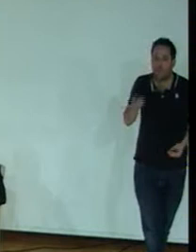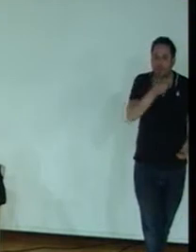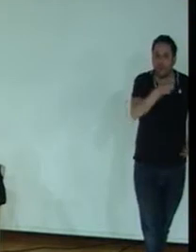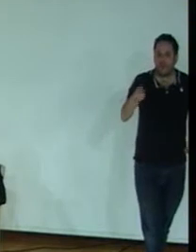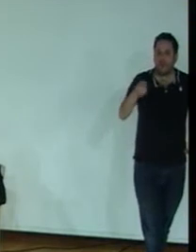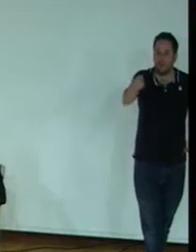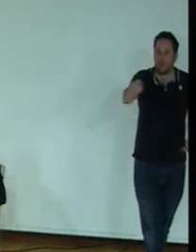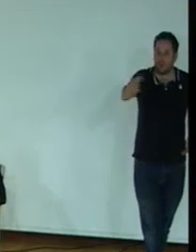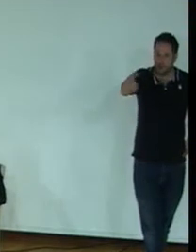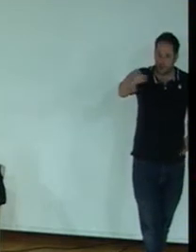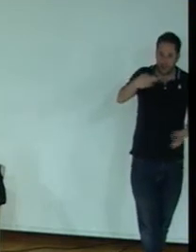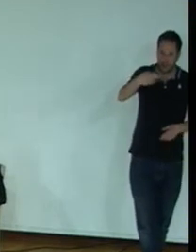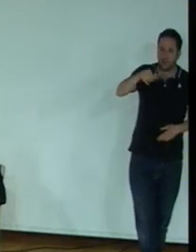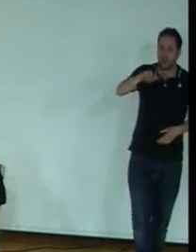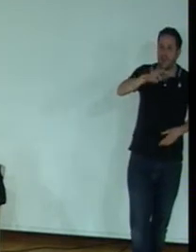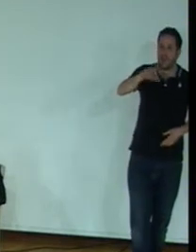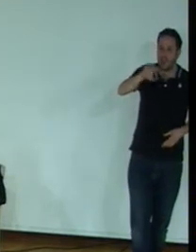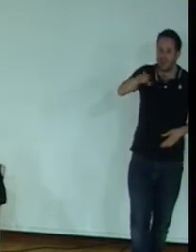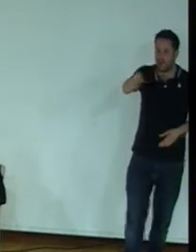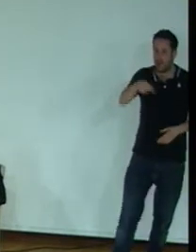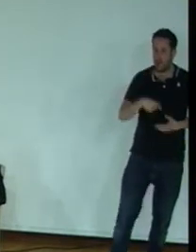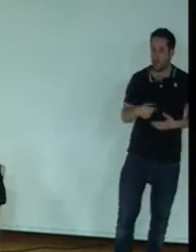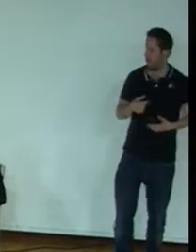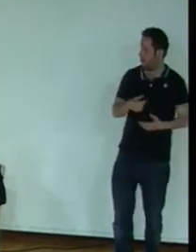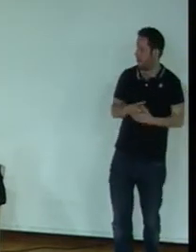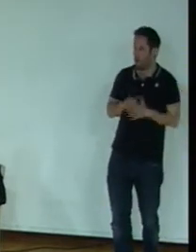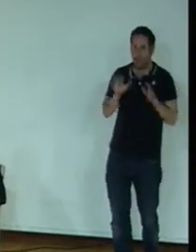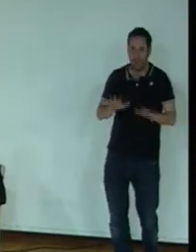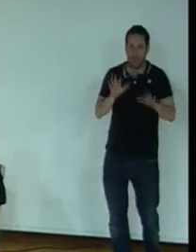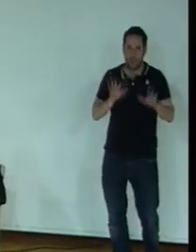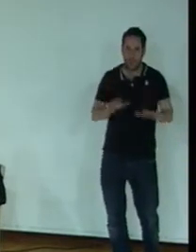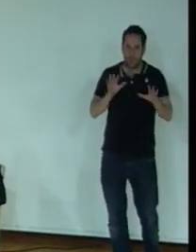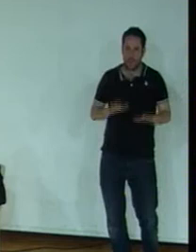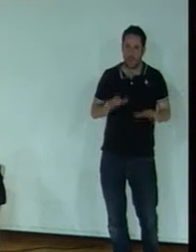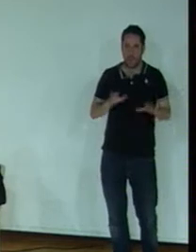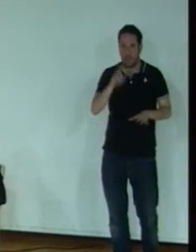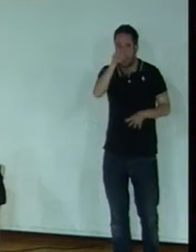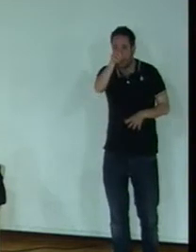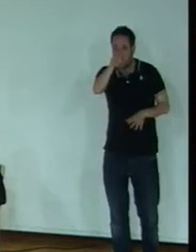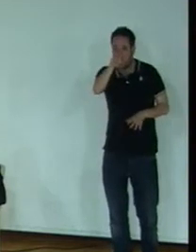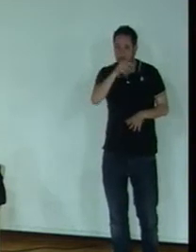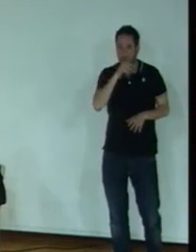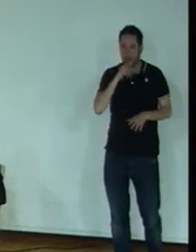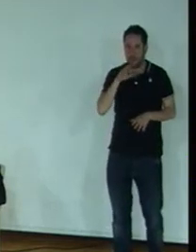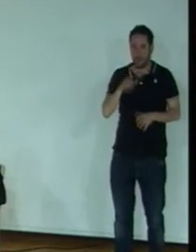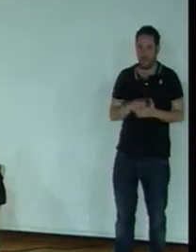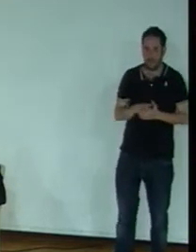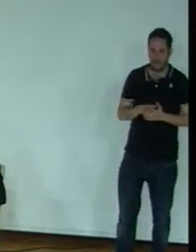Nathalie qui a le micro. Alors je commence. Pas si vite, on n'arrive pas à piger en régie là, tous les gens qui prennent le